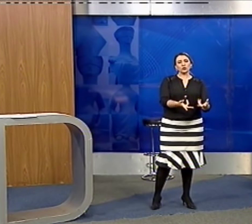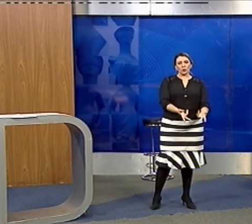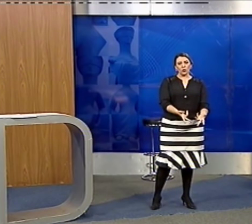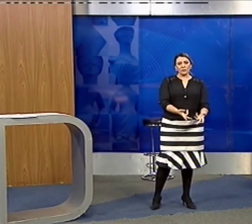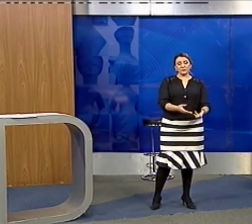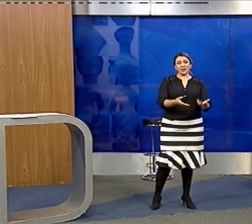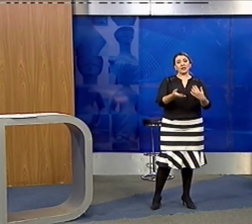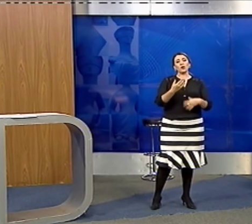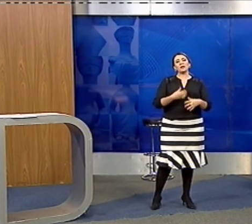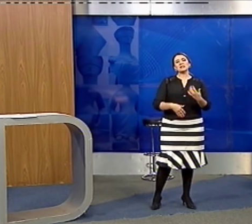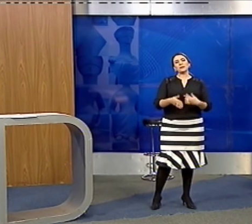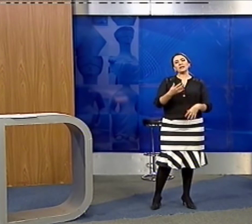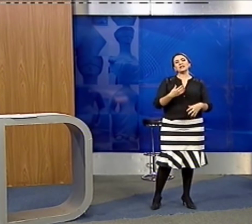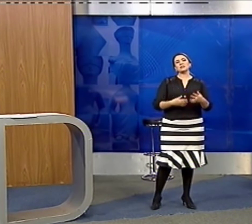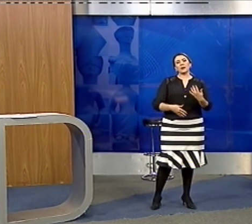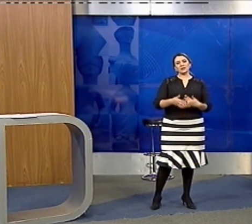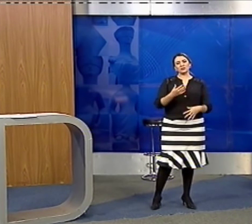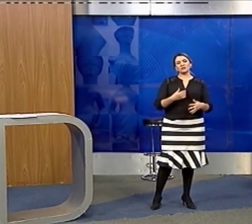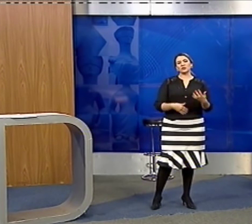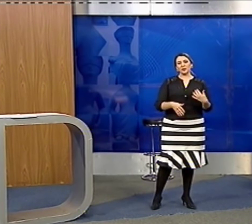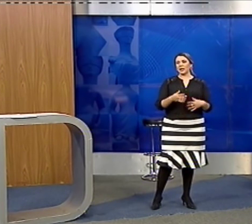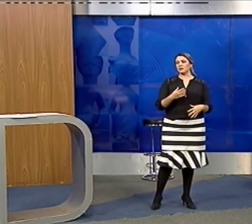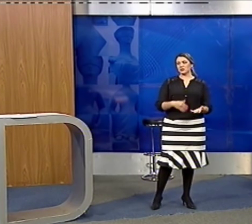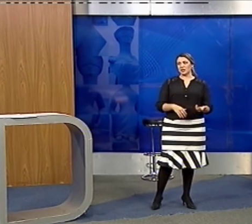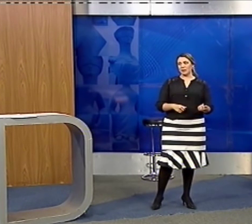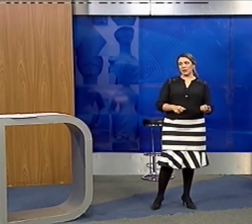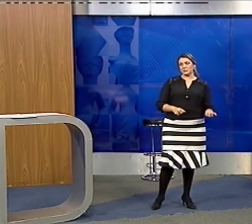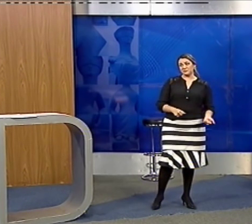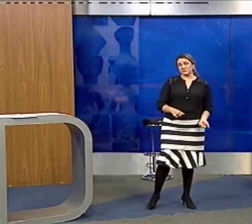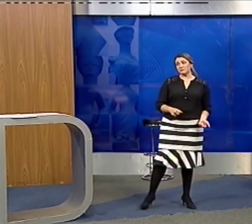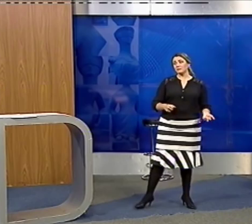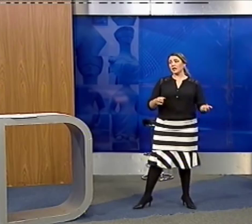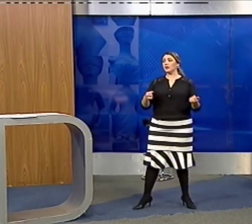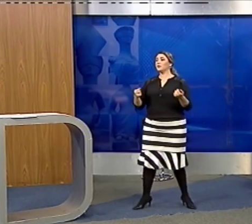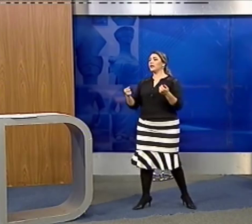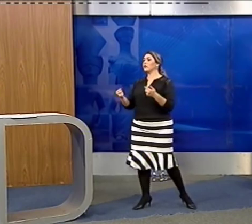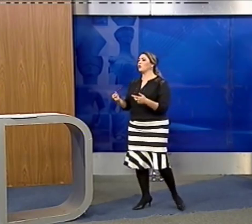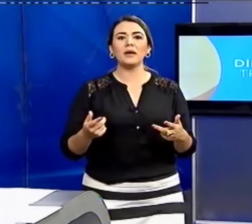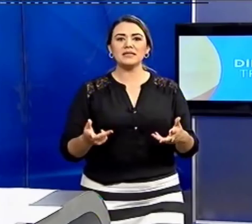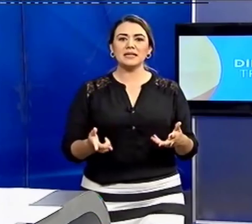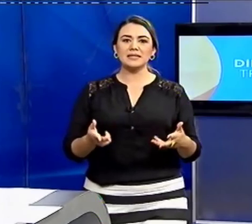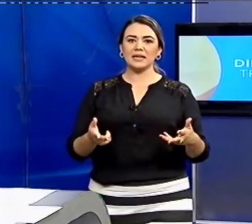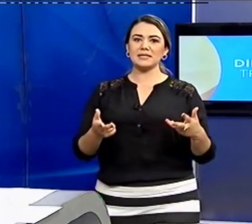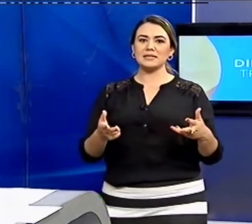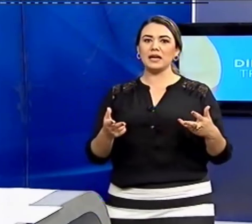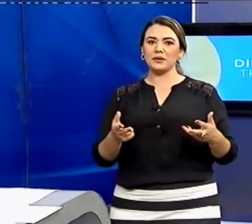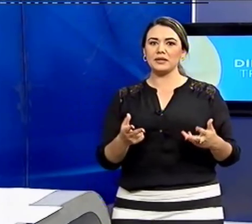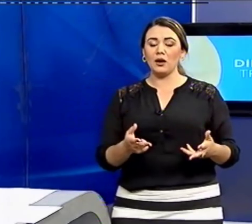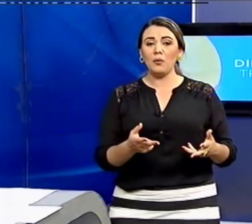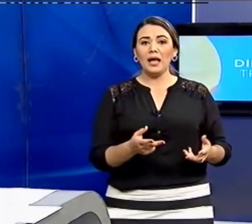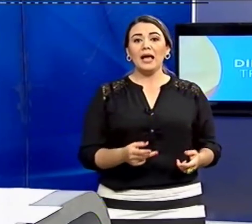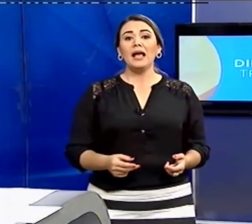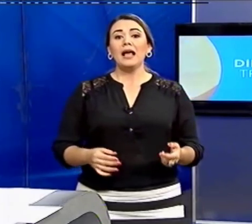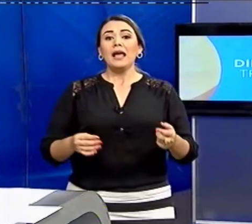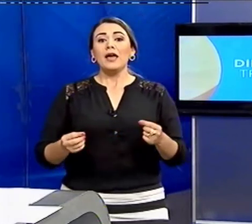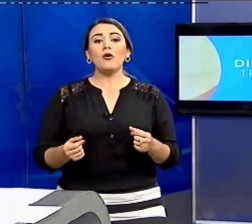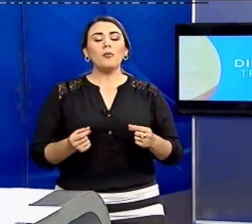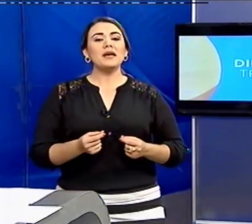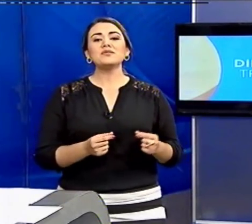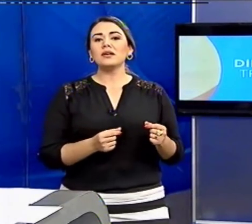produtor, ele começa a perder espaço dentro do mercado de trabalho. E o que começa a ser necessário, então? Eu começo a